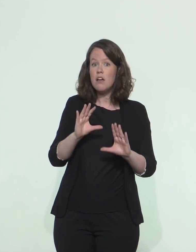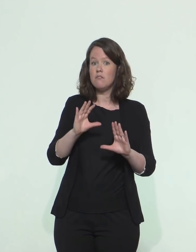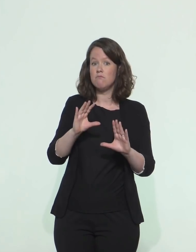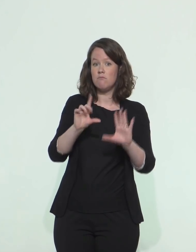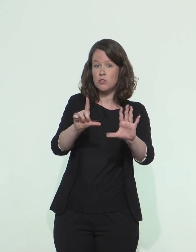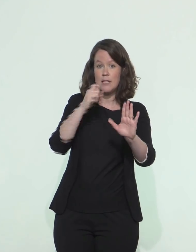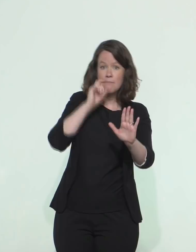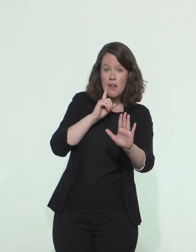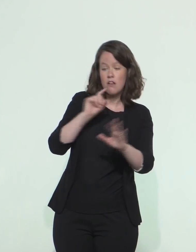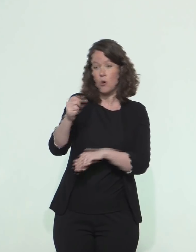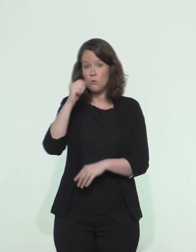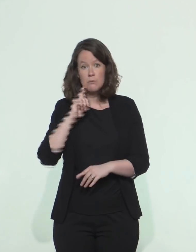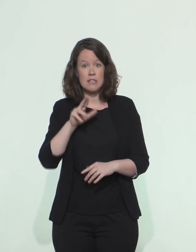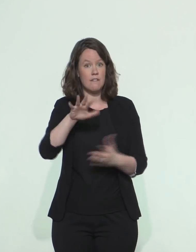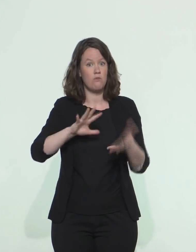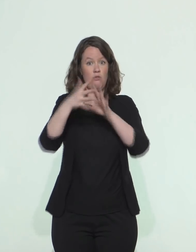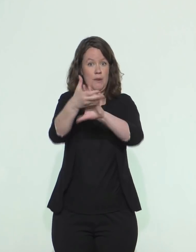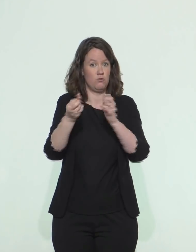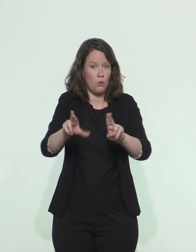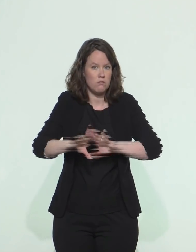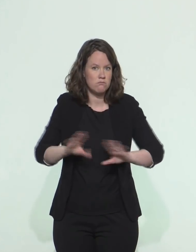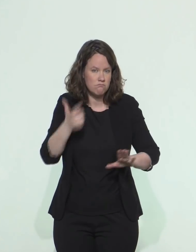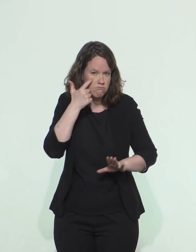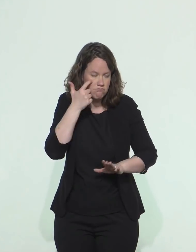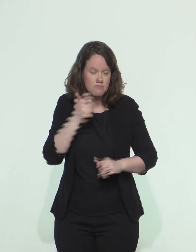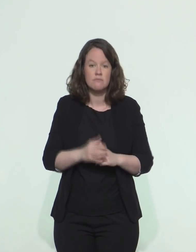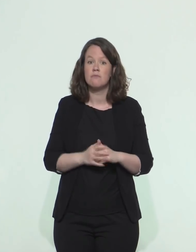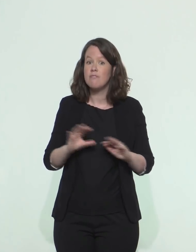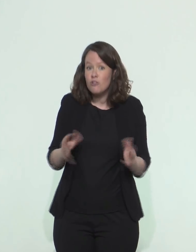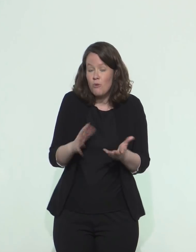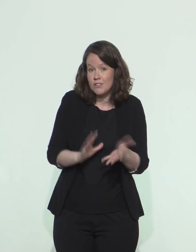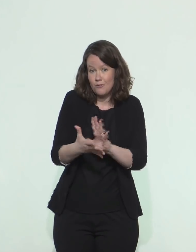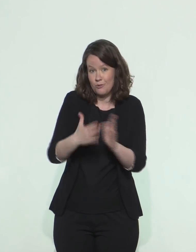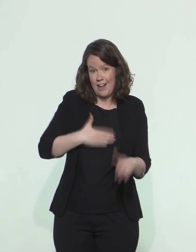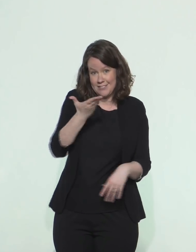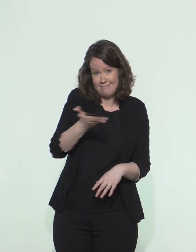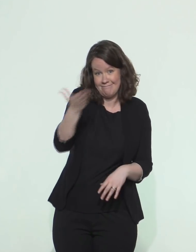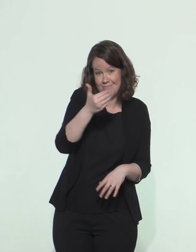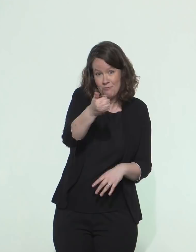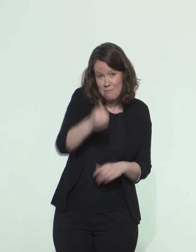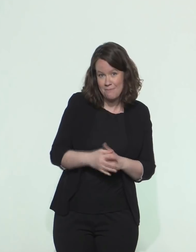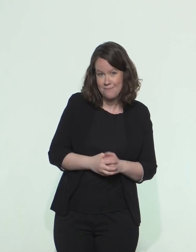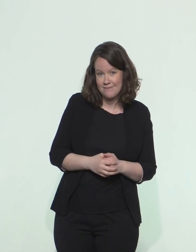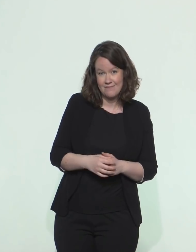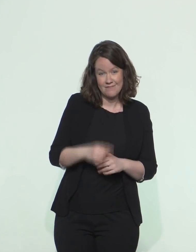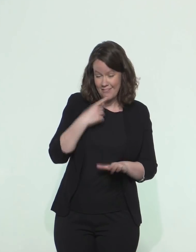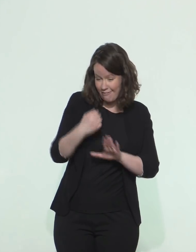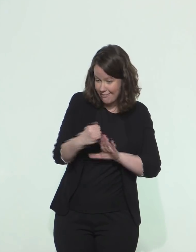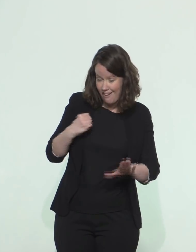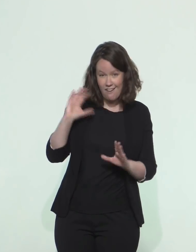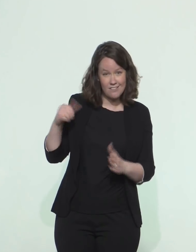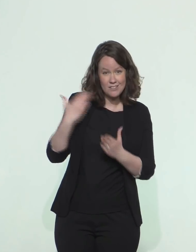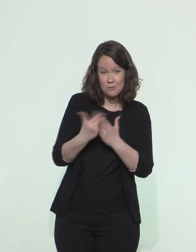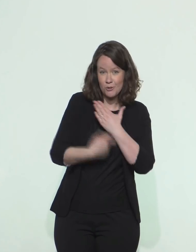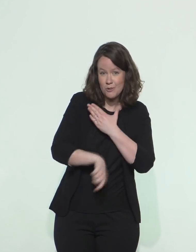mai, puisque là encore, les Françaises et les Français ont le pouvoir de freiner cette épidémie et doivent le faire de toute leur force comme nous le faisons depuis